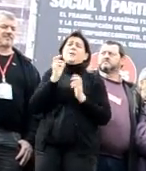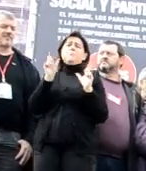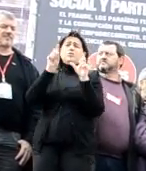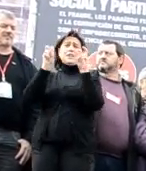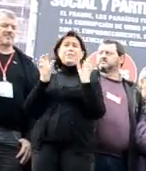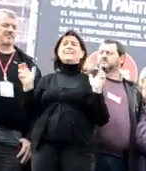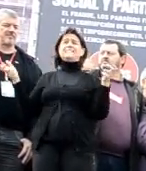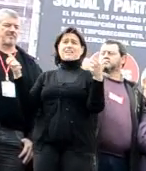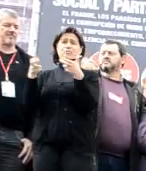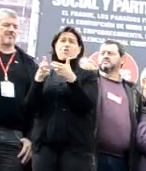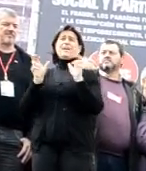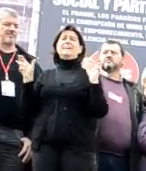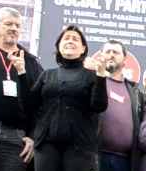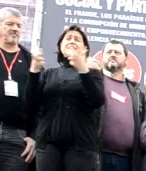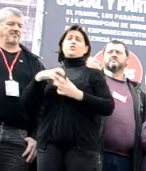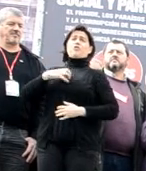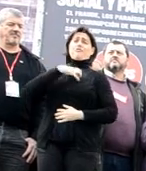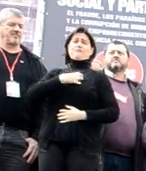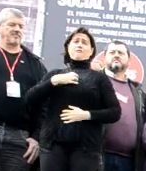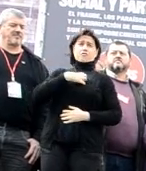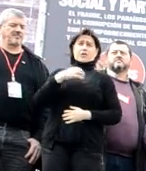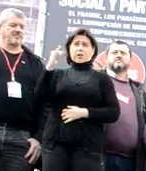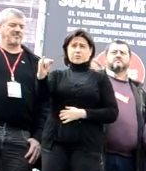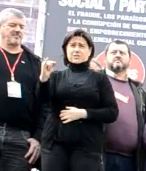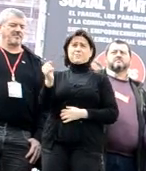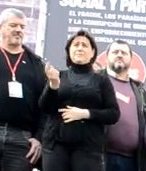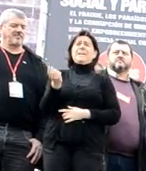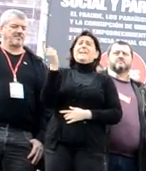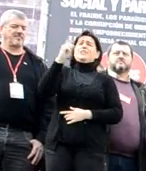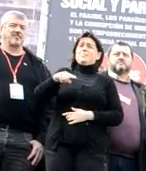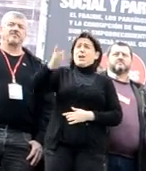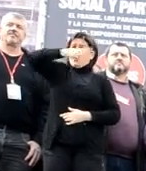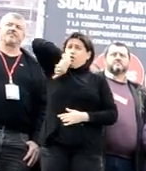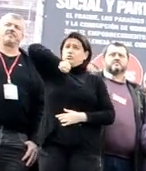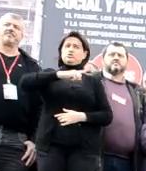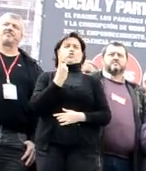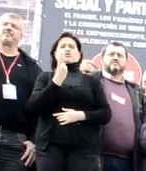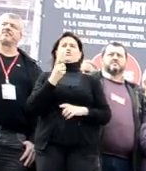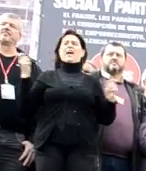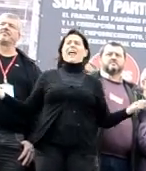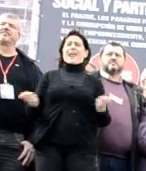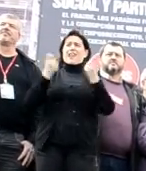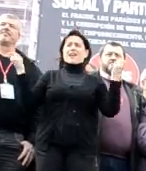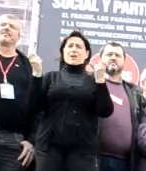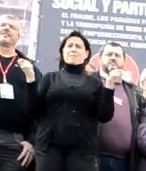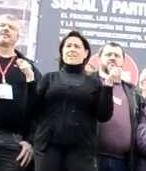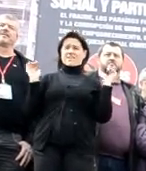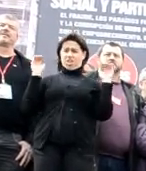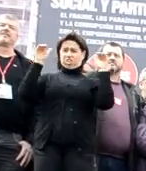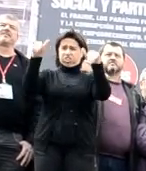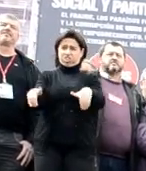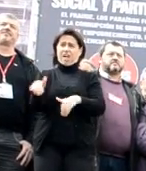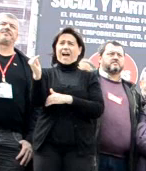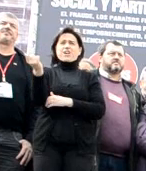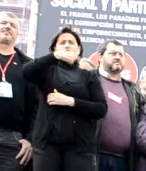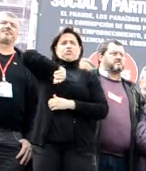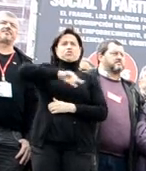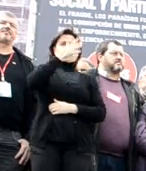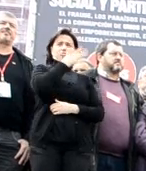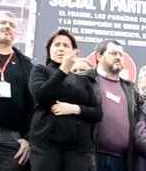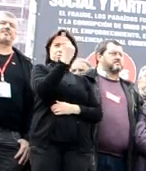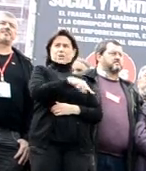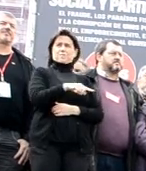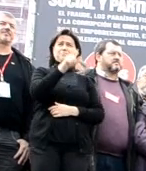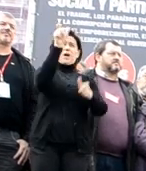públicos. Y denunciamos la campaña de desprestigio de su valía profesional. La ciudadanía sabe